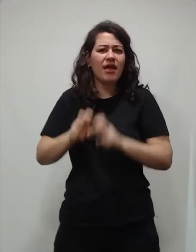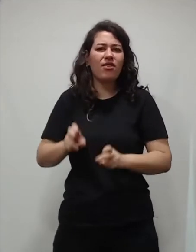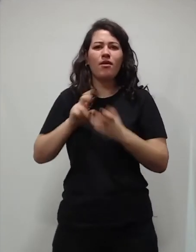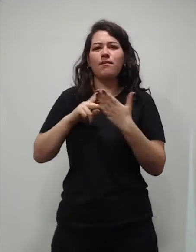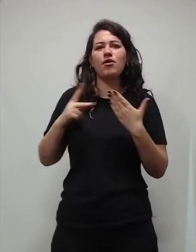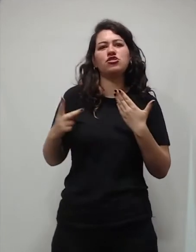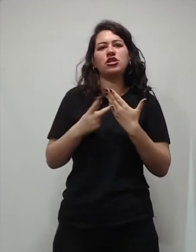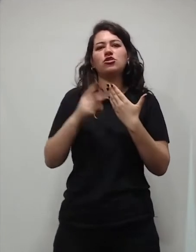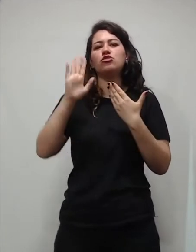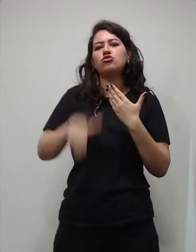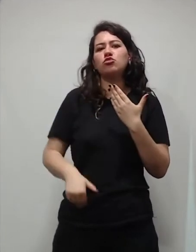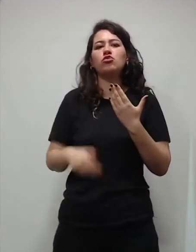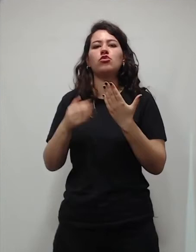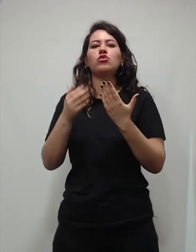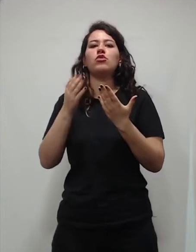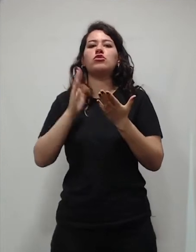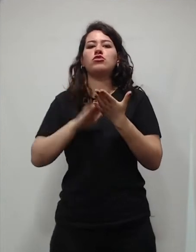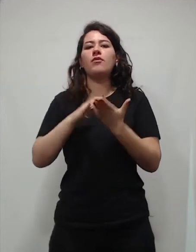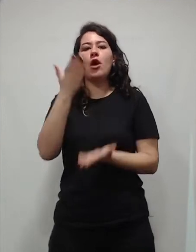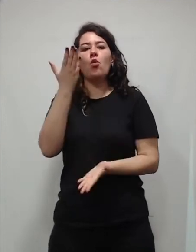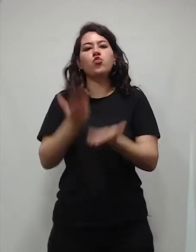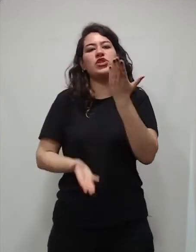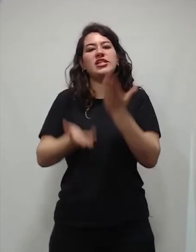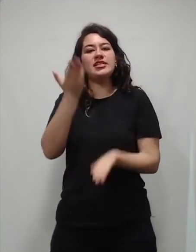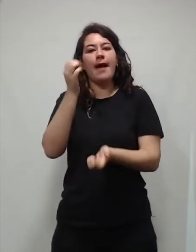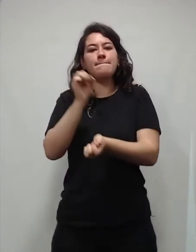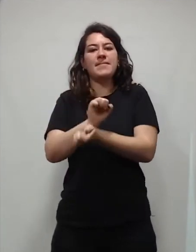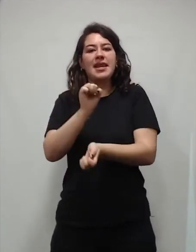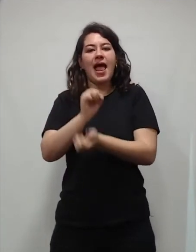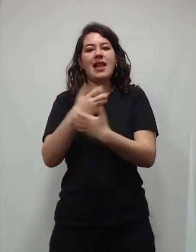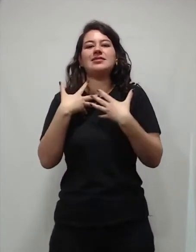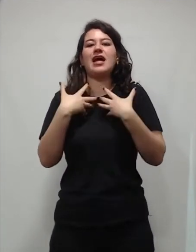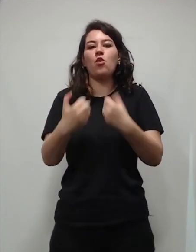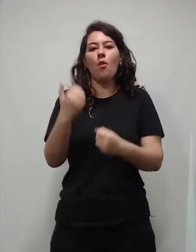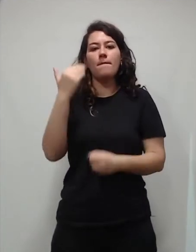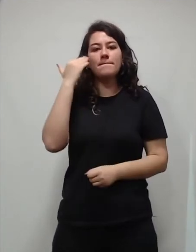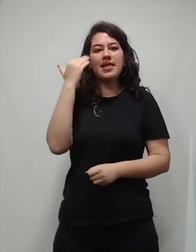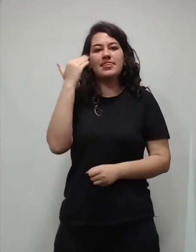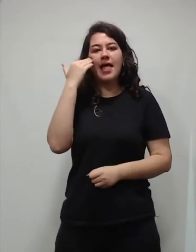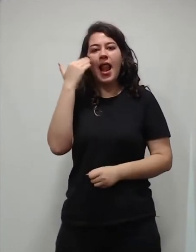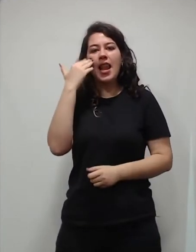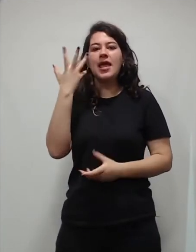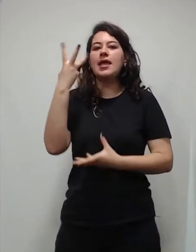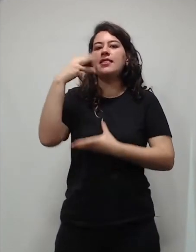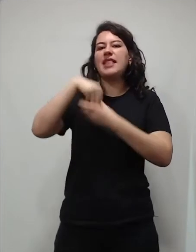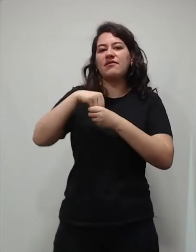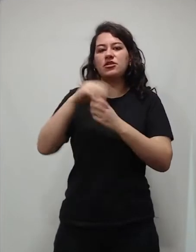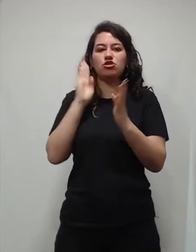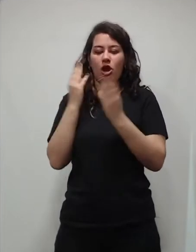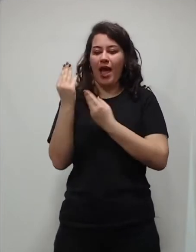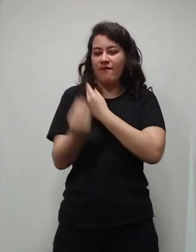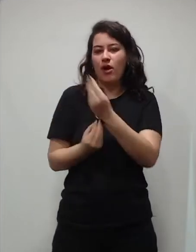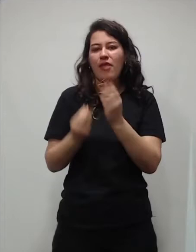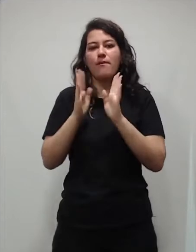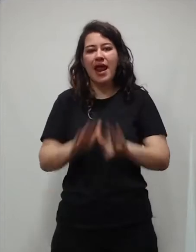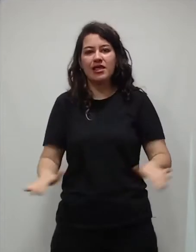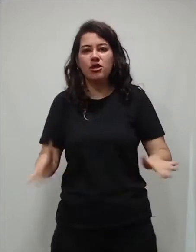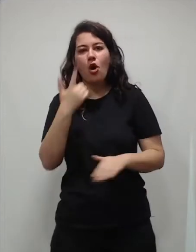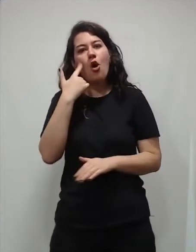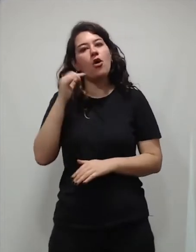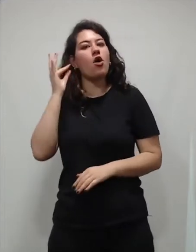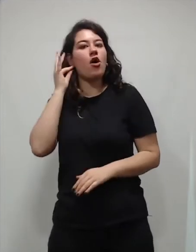de investigación sobre justicia penal, salud mental e intervención jurídica en materia de niños, niñas